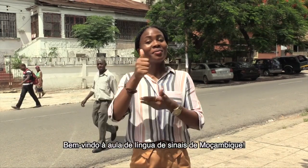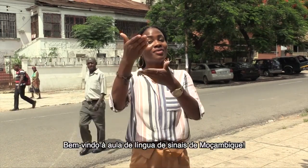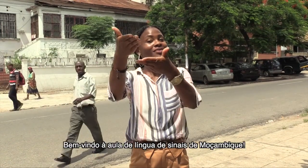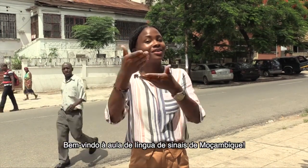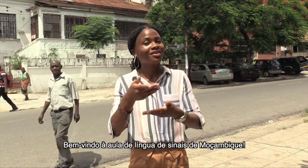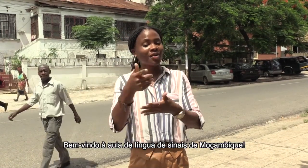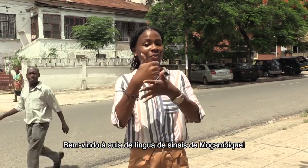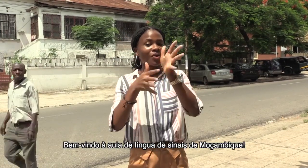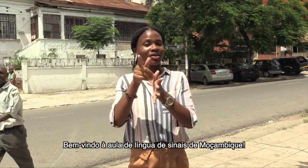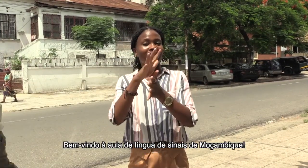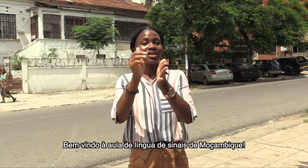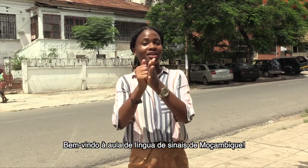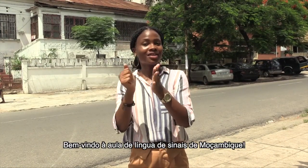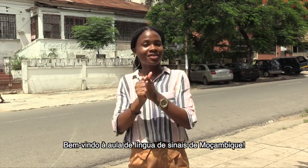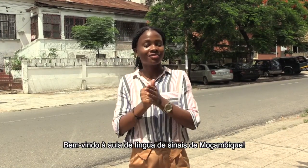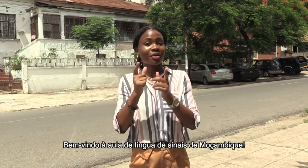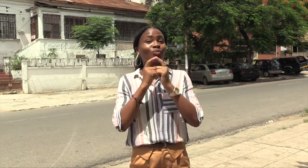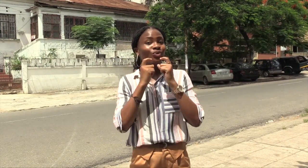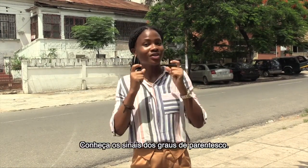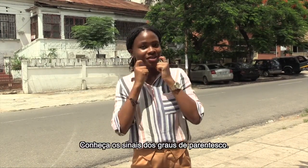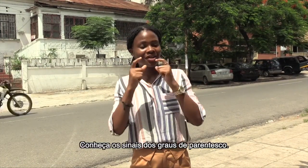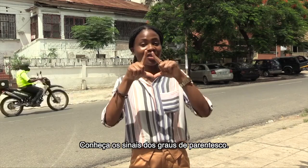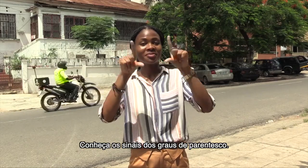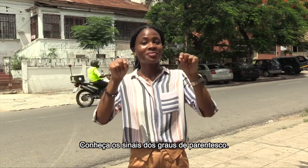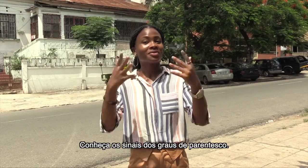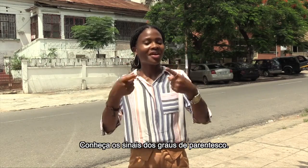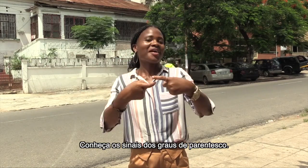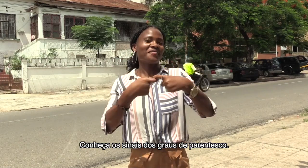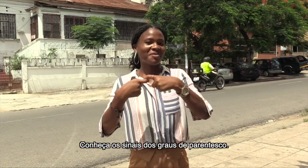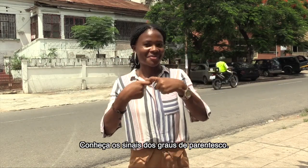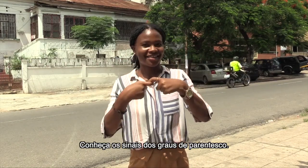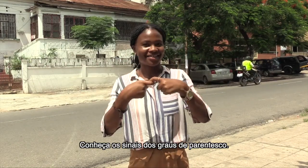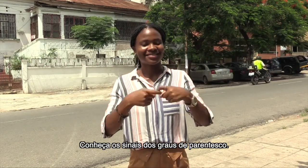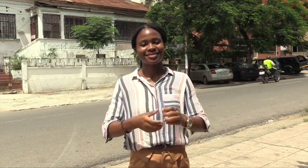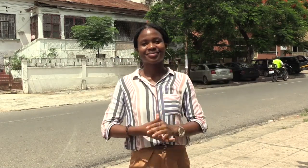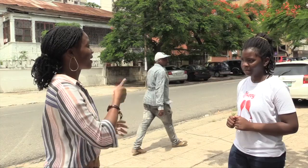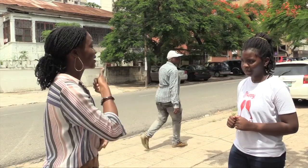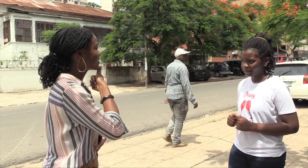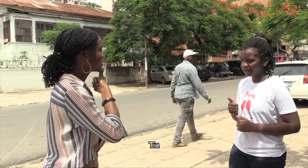Olá, bem-vindo à aula de Língua de Sinais de Moçambique. Conheça os sinais dos graus de